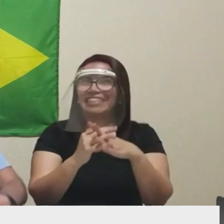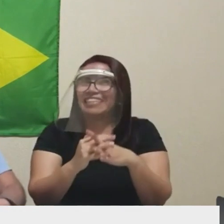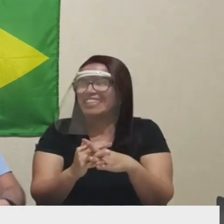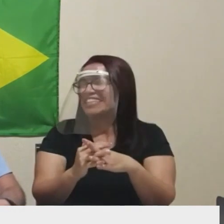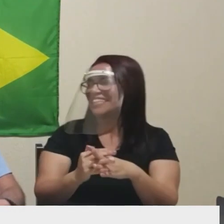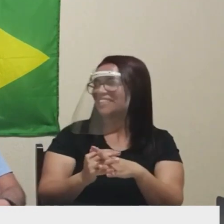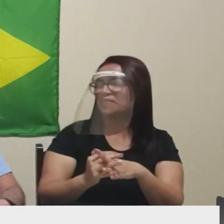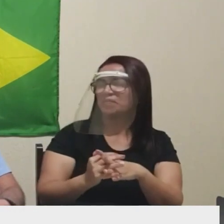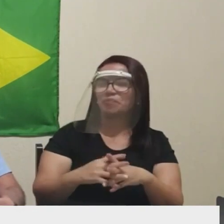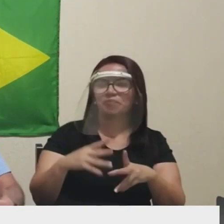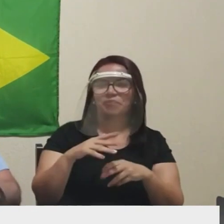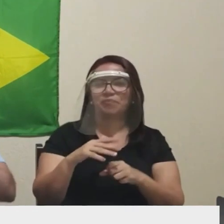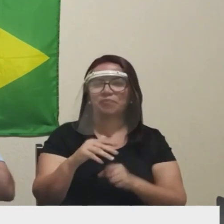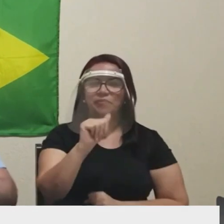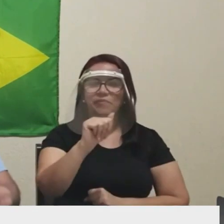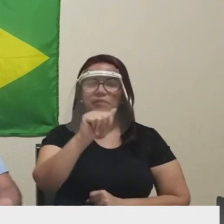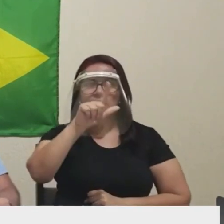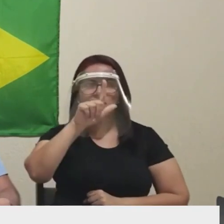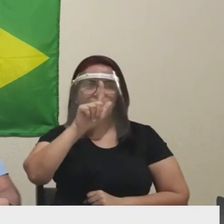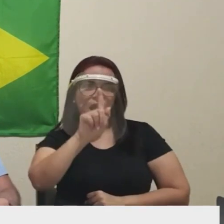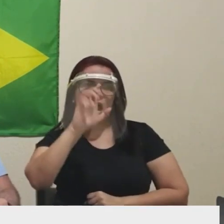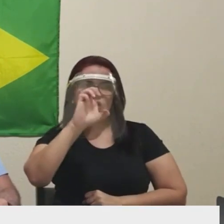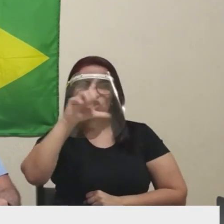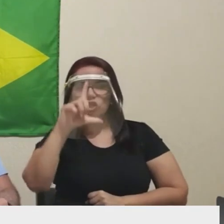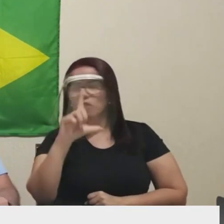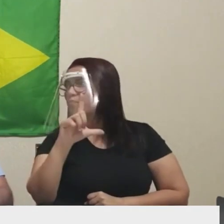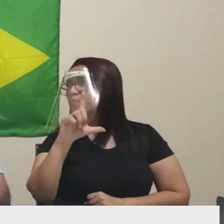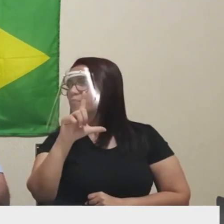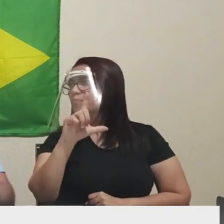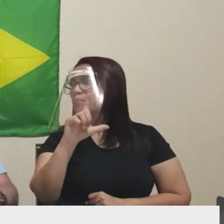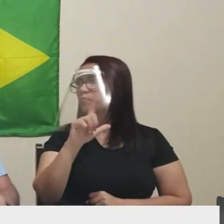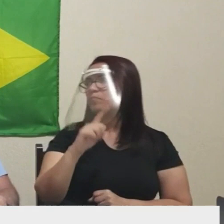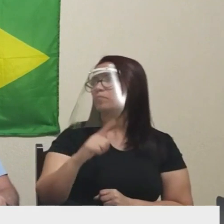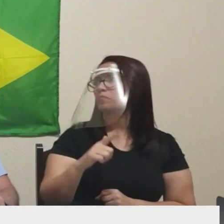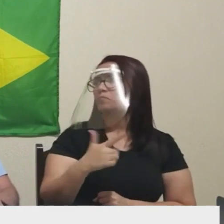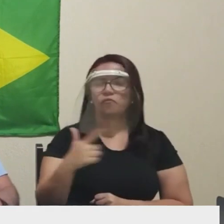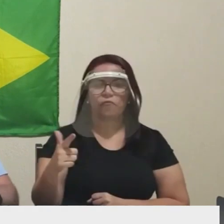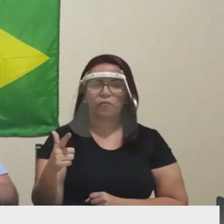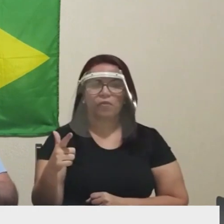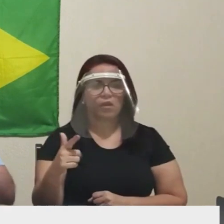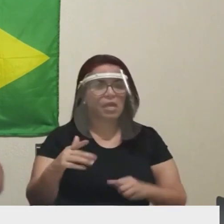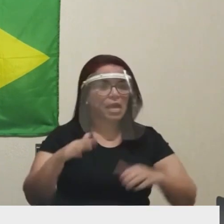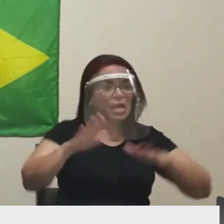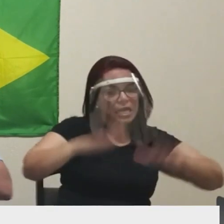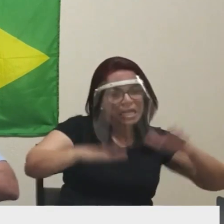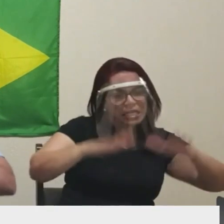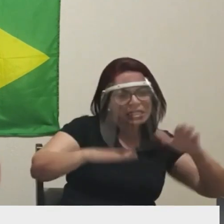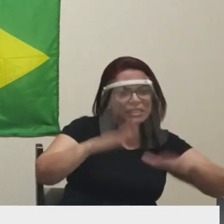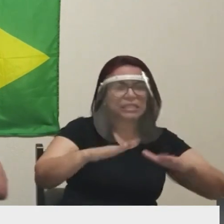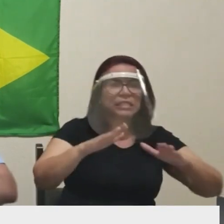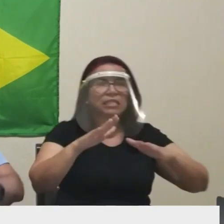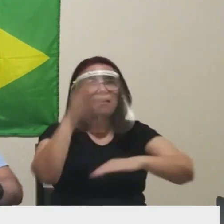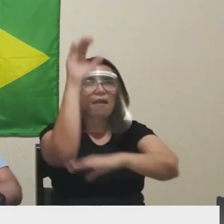norma para aplicação de radares fixos, né? Que realmente não vai ter pegadinha, não vai ter radar na árvore,